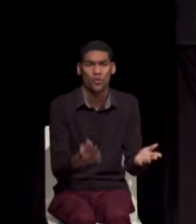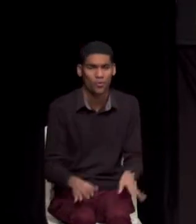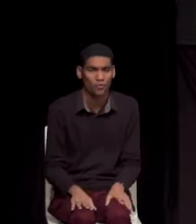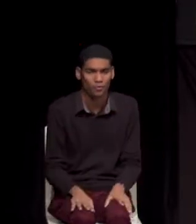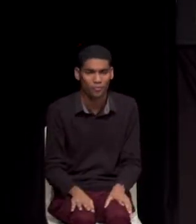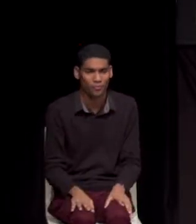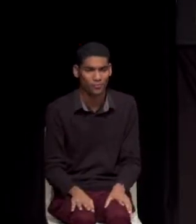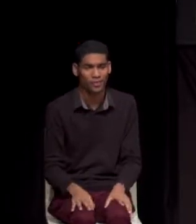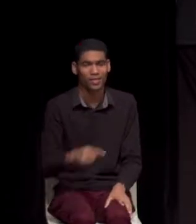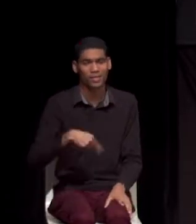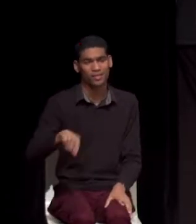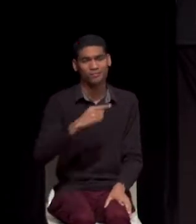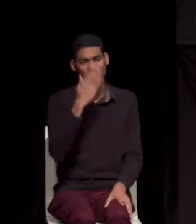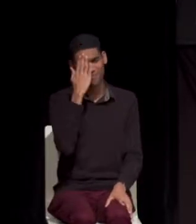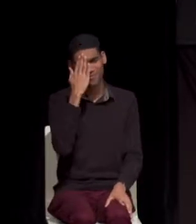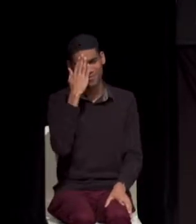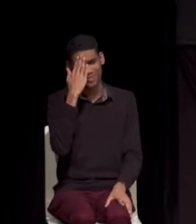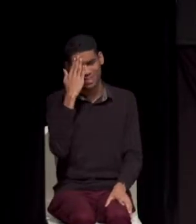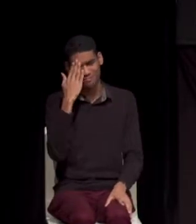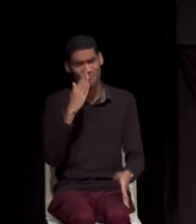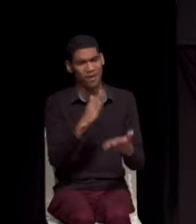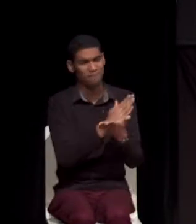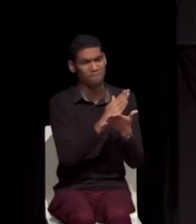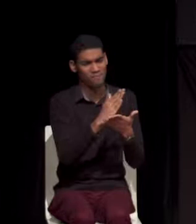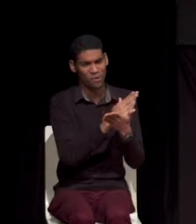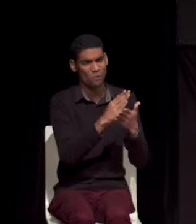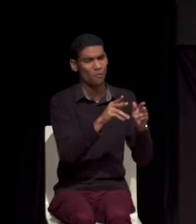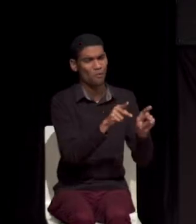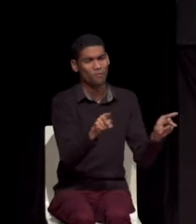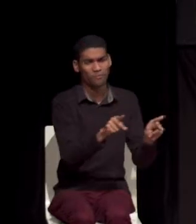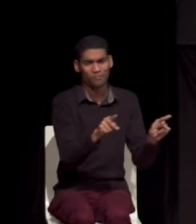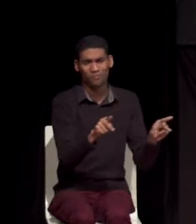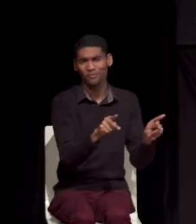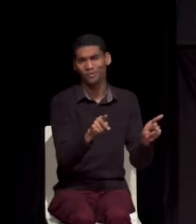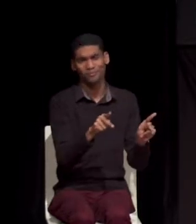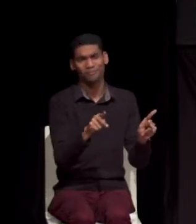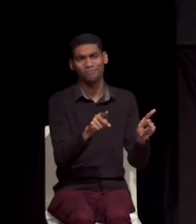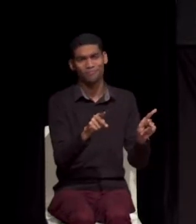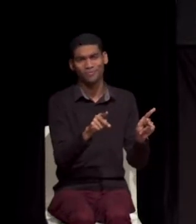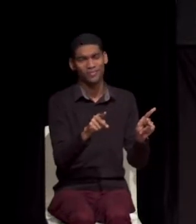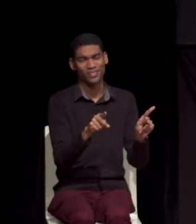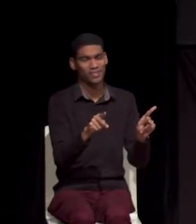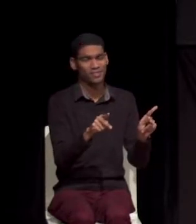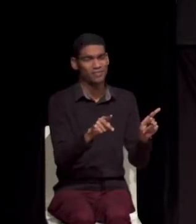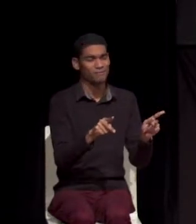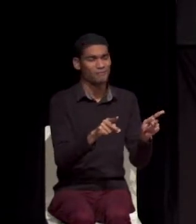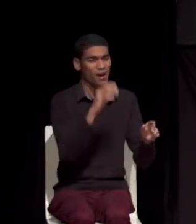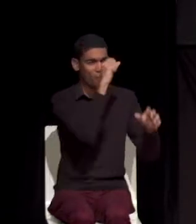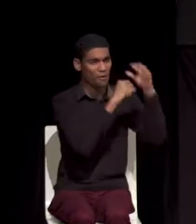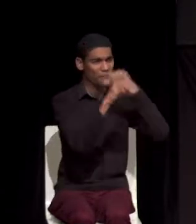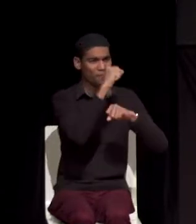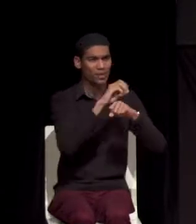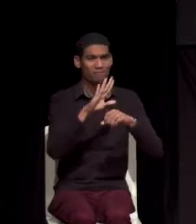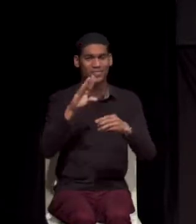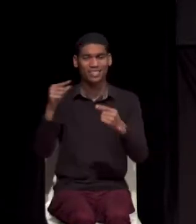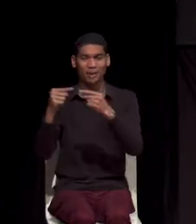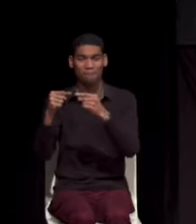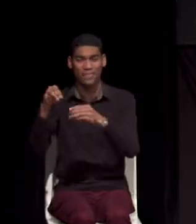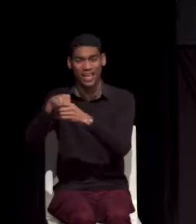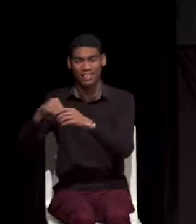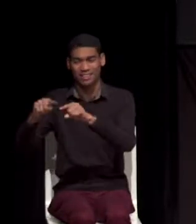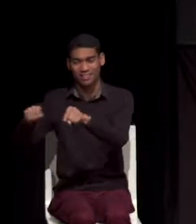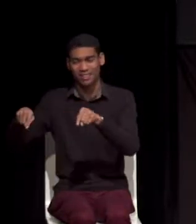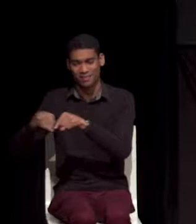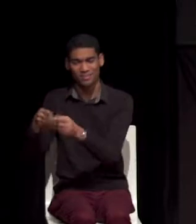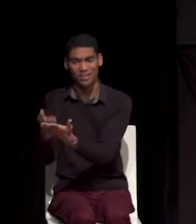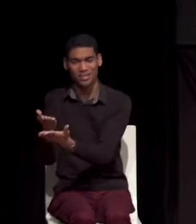muitas vezes, eles não conseguem levar essa formação para o âmbito da sala de aula. Isso é um grande desafio. Às vezes, a formação